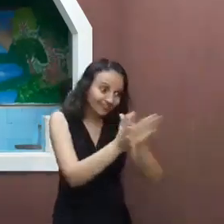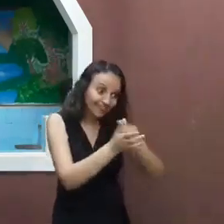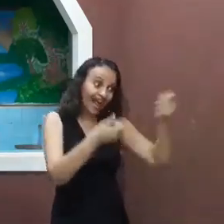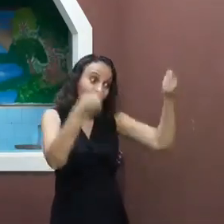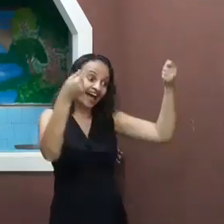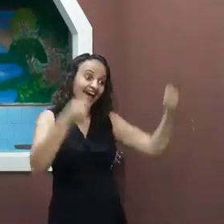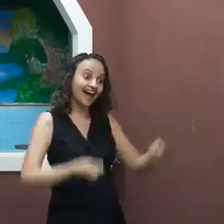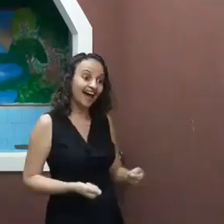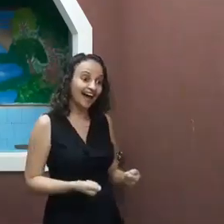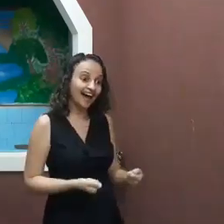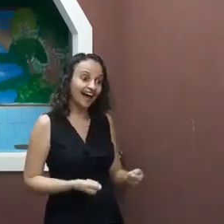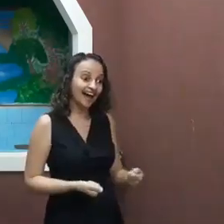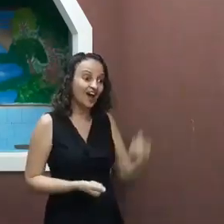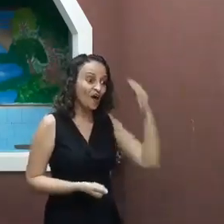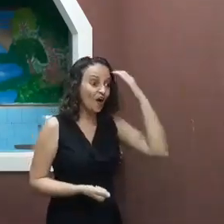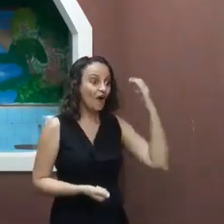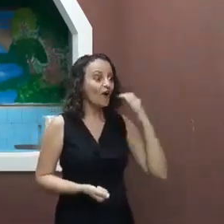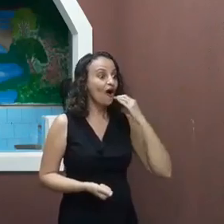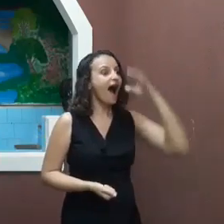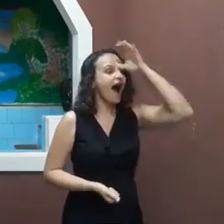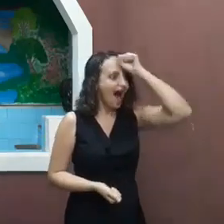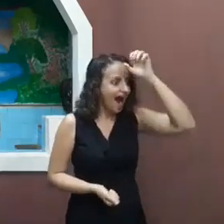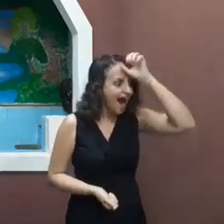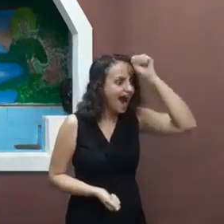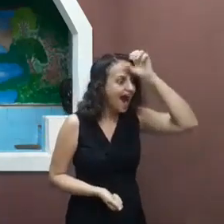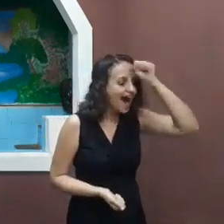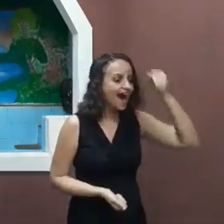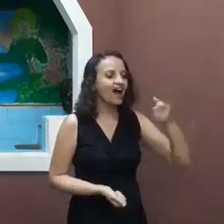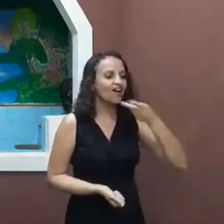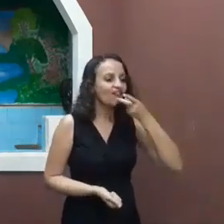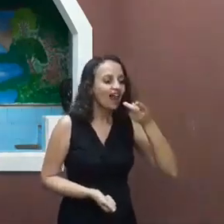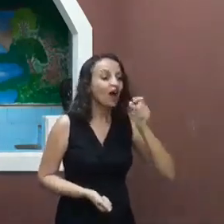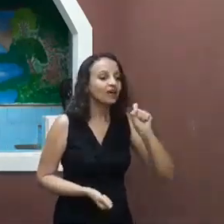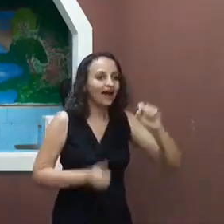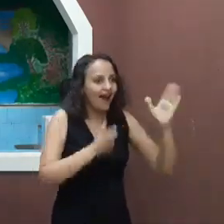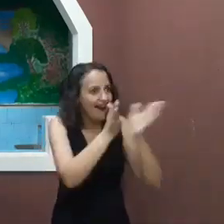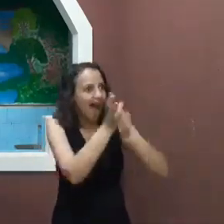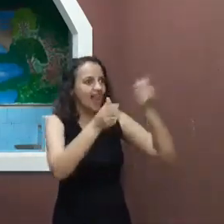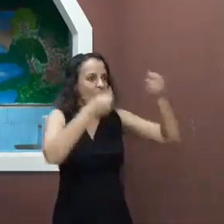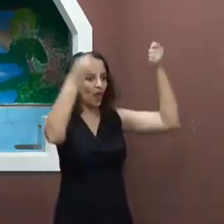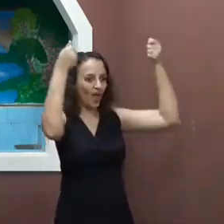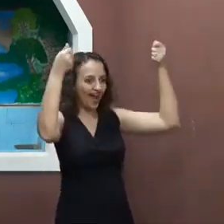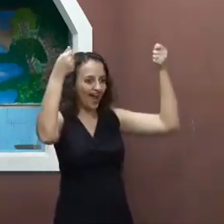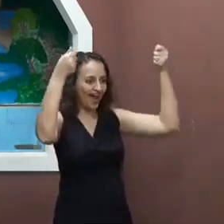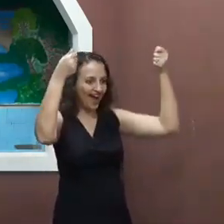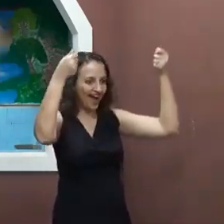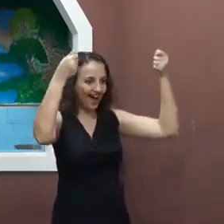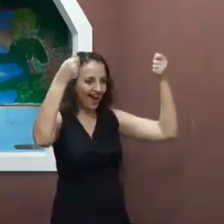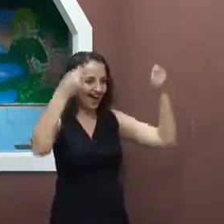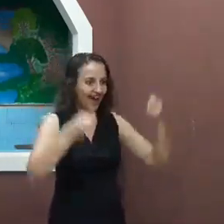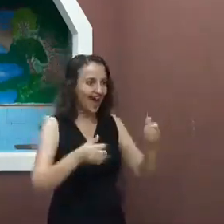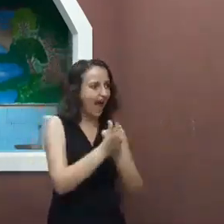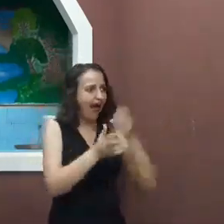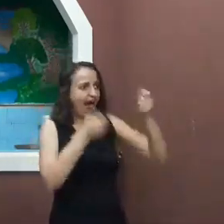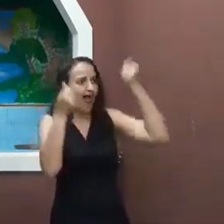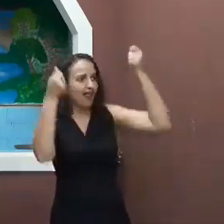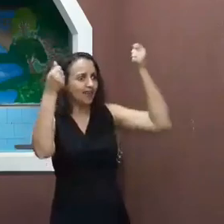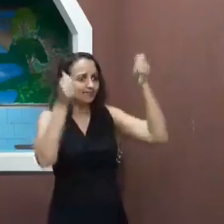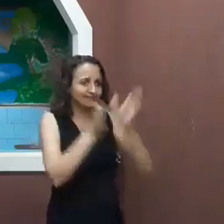E o povo da Coreia falou aleluia. Já pensou o estádio numa final de campeonato? Aleluia,